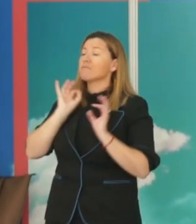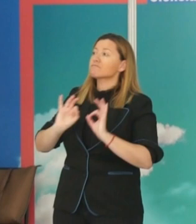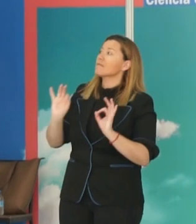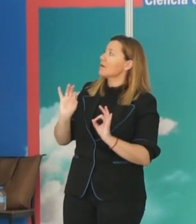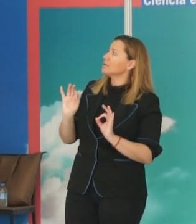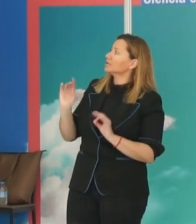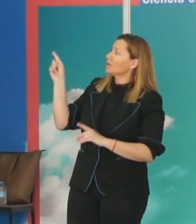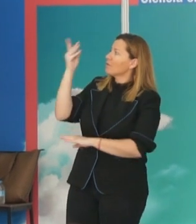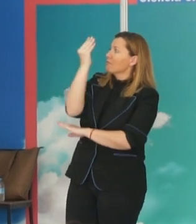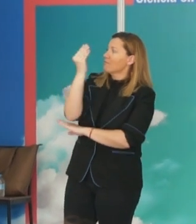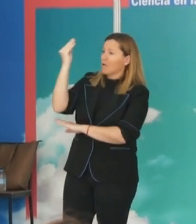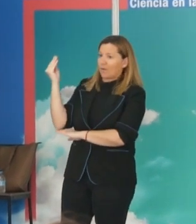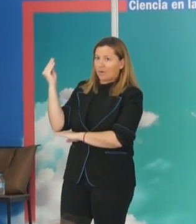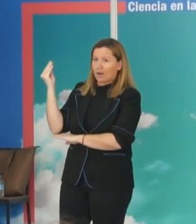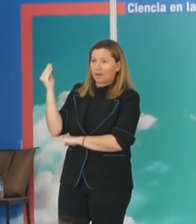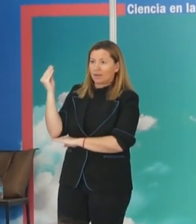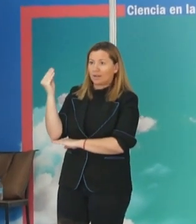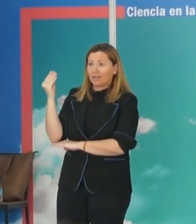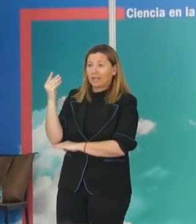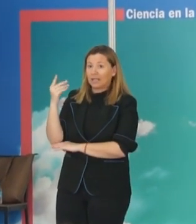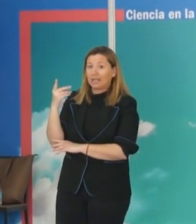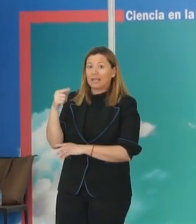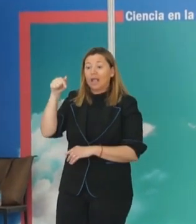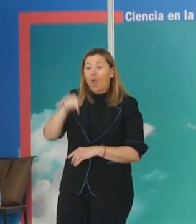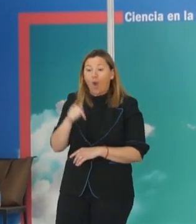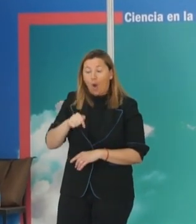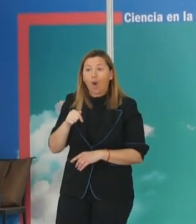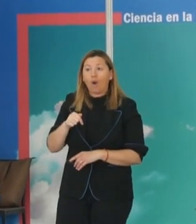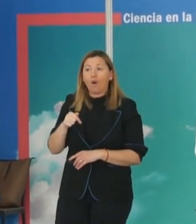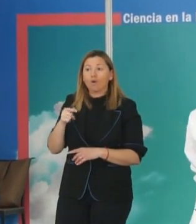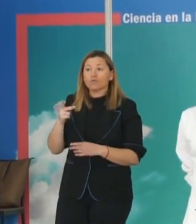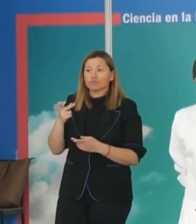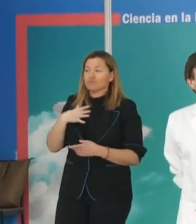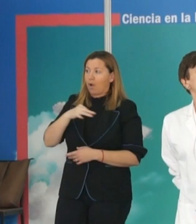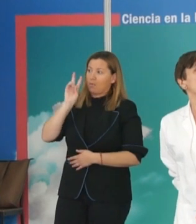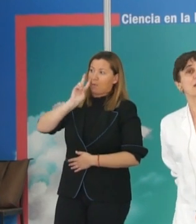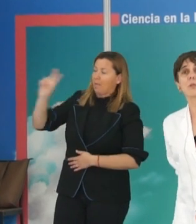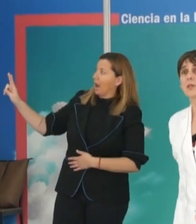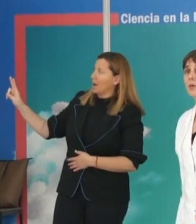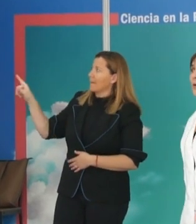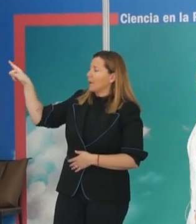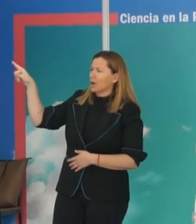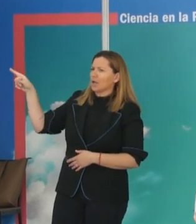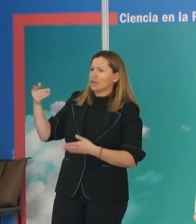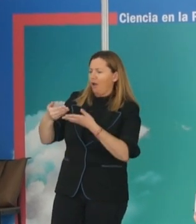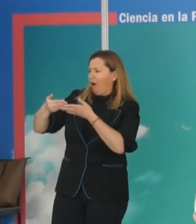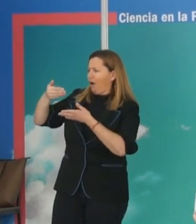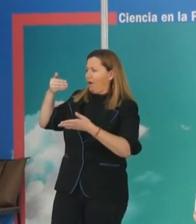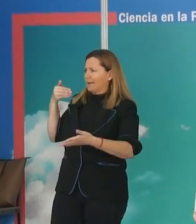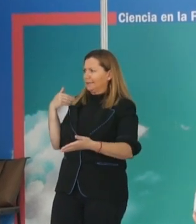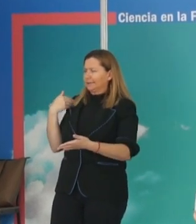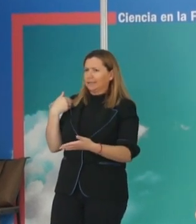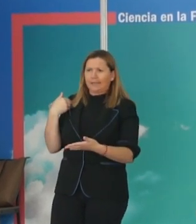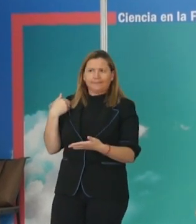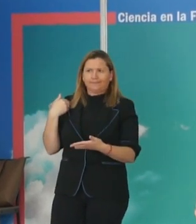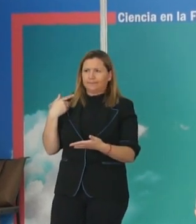algunas figuras que afortunadamente hoy son visibles, pero durante mucho tiempo han permanecido